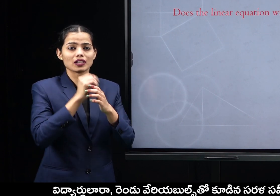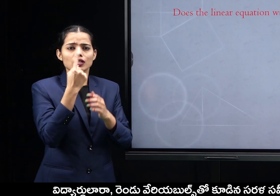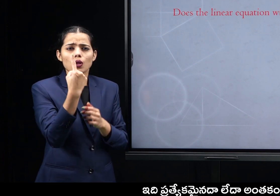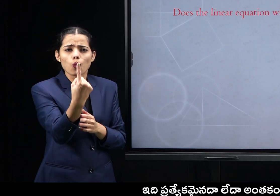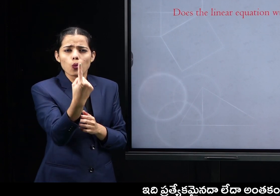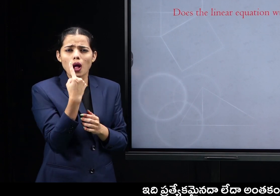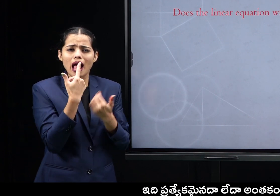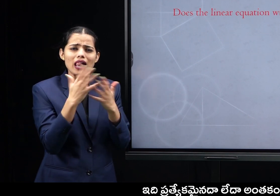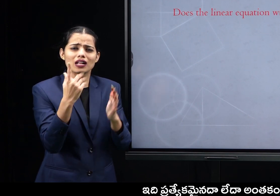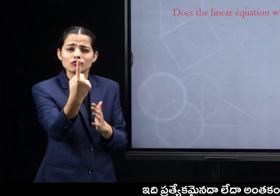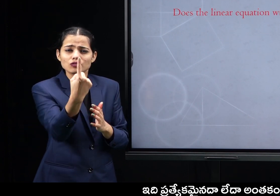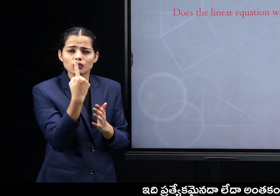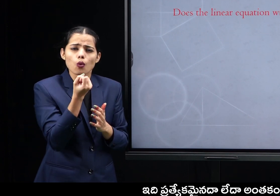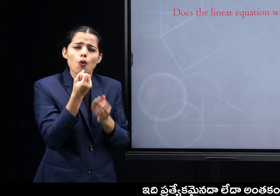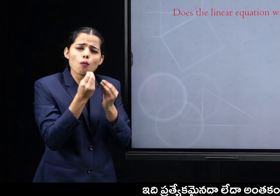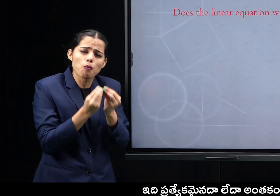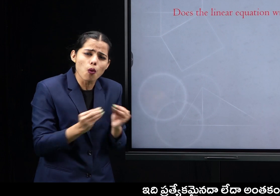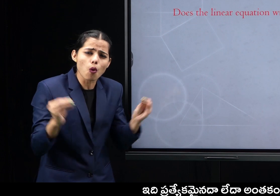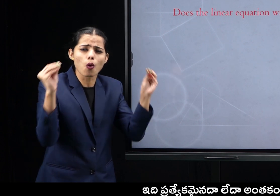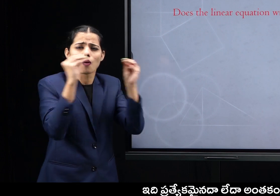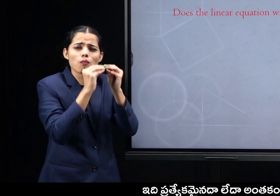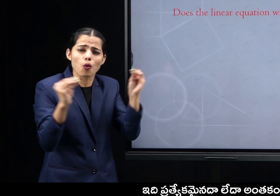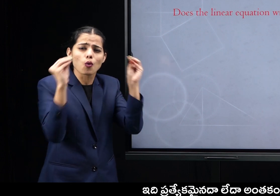ఇది ప్రత్యేకమైనదా లేదా అంతకంటే ఎక్కువదా?